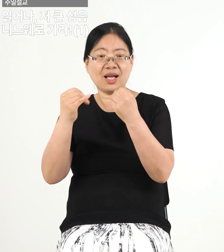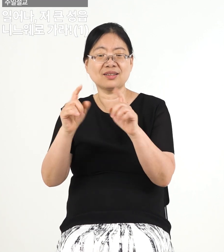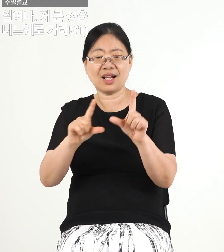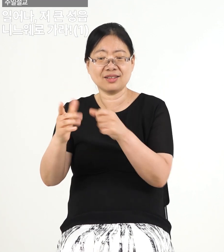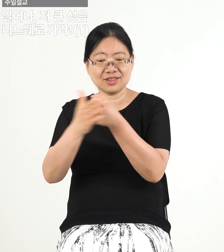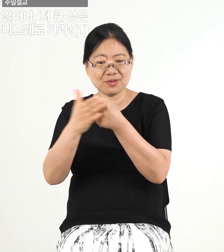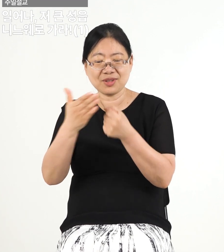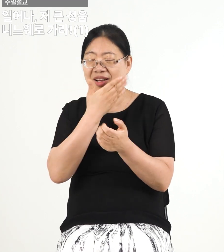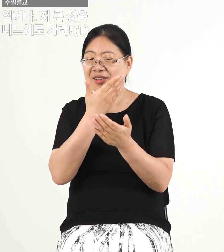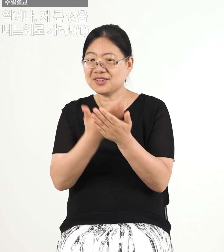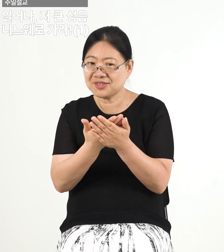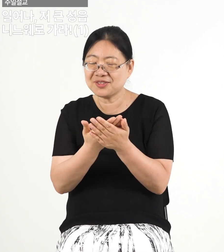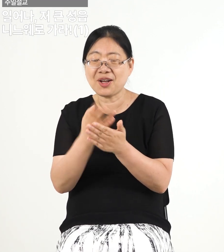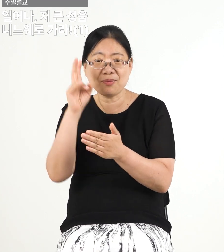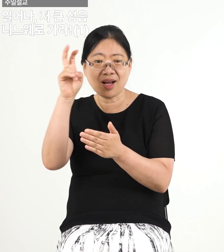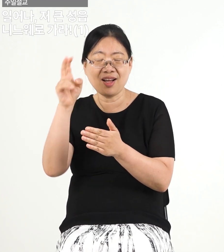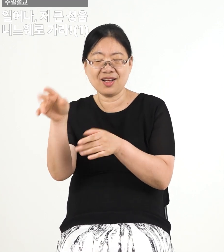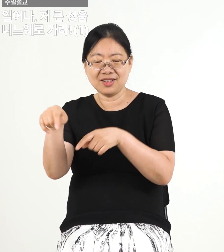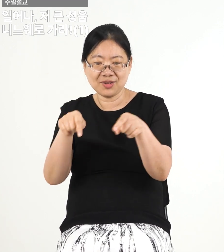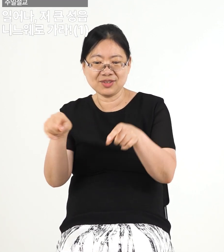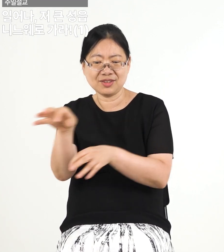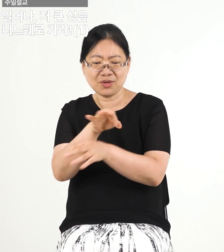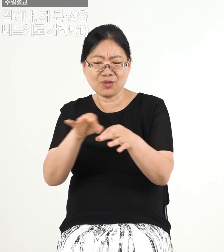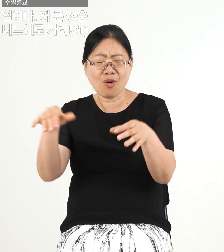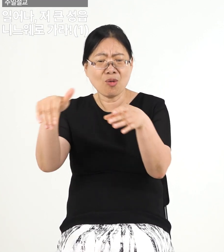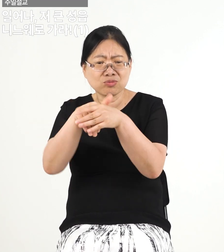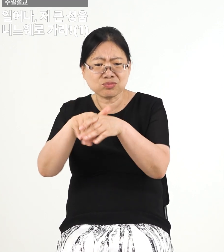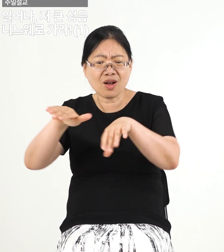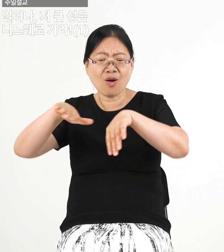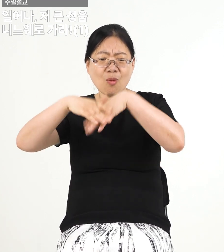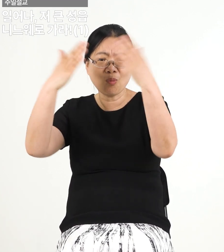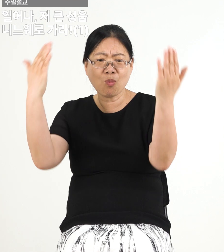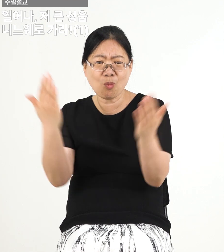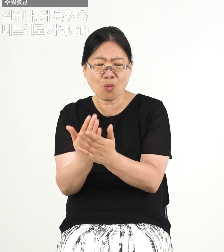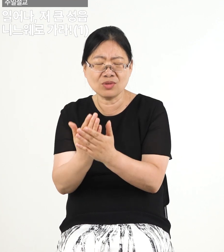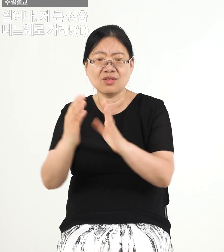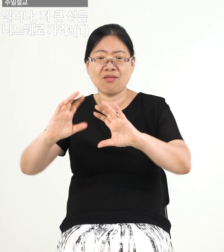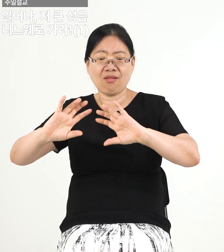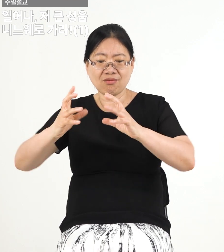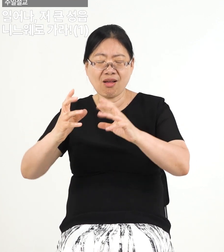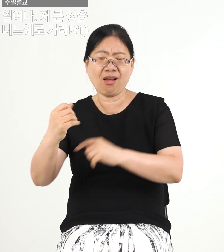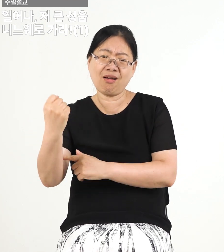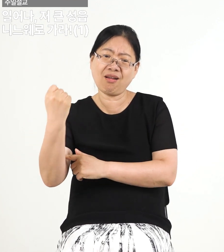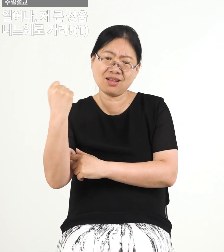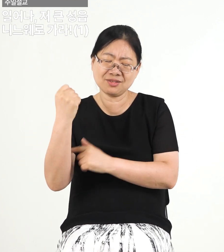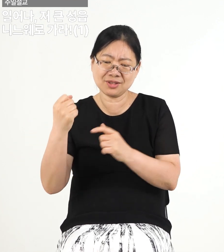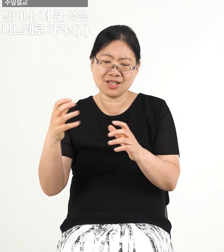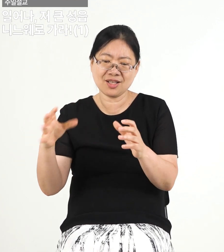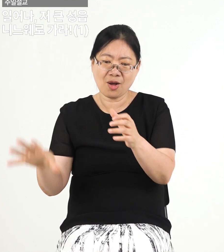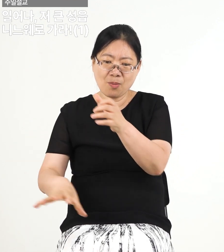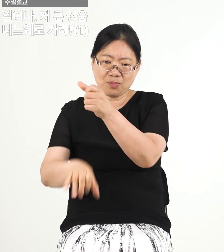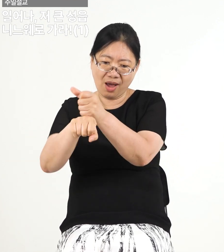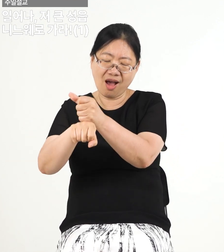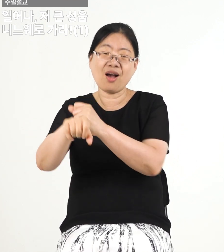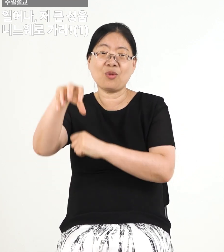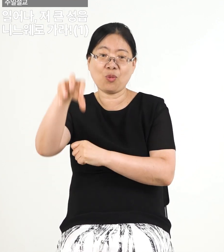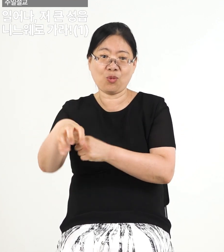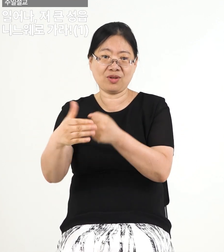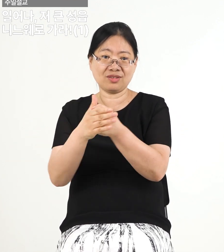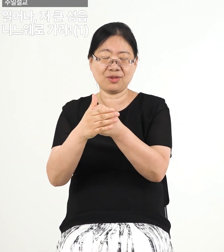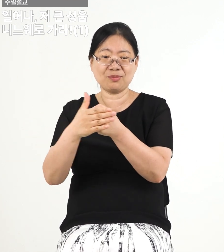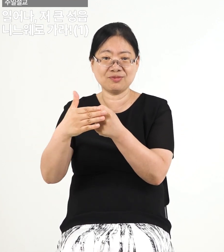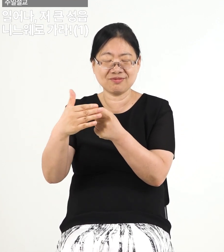중요했겠고, 정치, 경제, 문화 모든 나라의 역량이 집중되어 있는